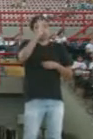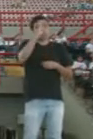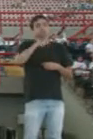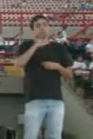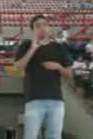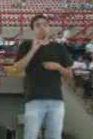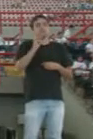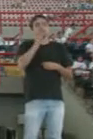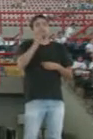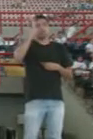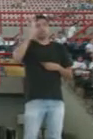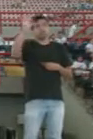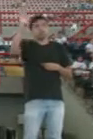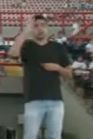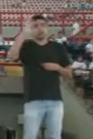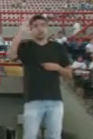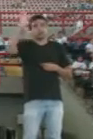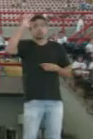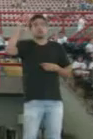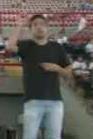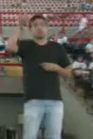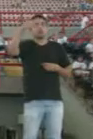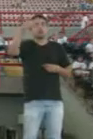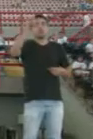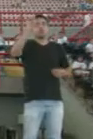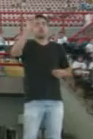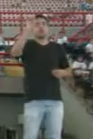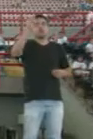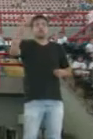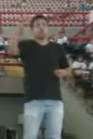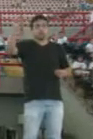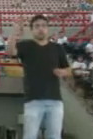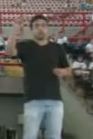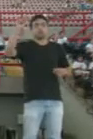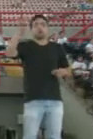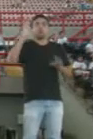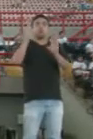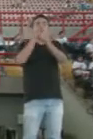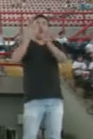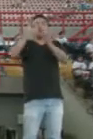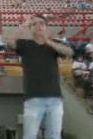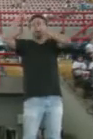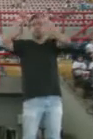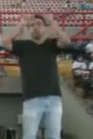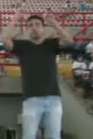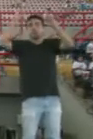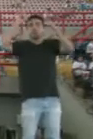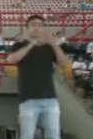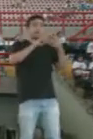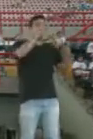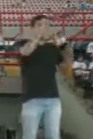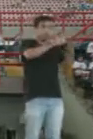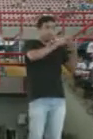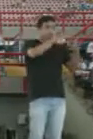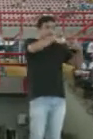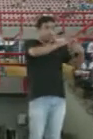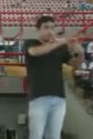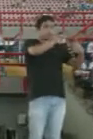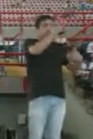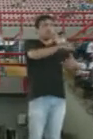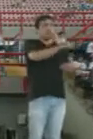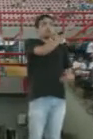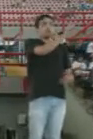nome. A imaginação se chama Platão, que é o mundo das ideias. E a realidade se